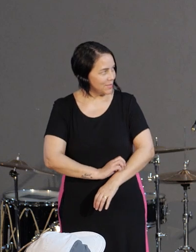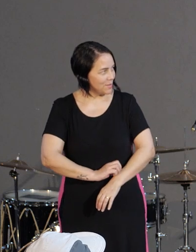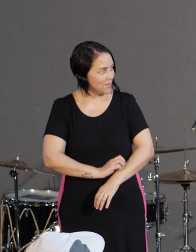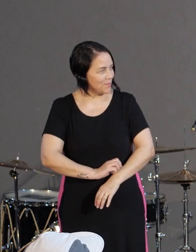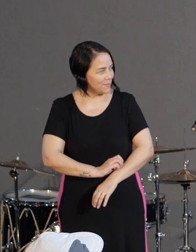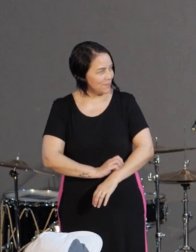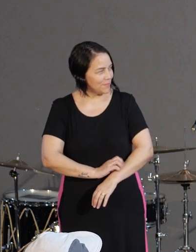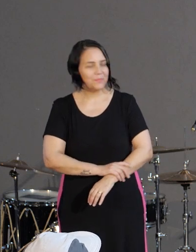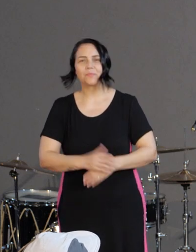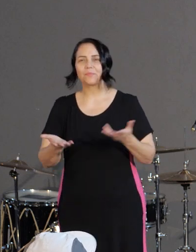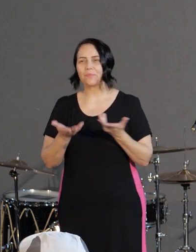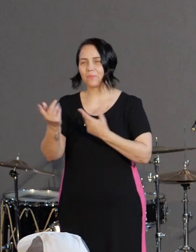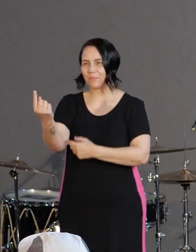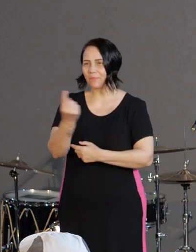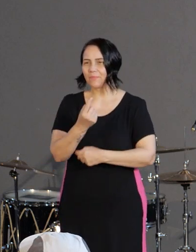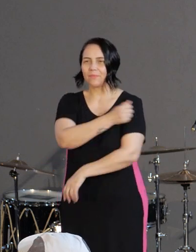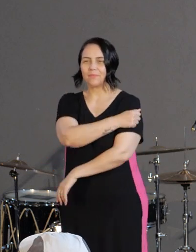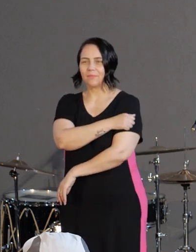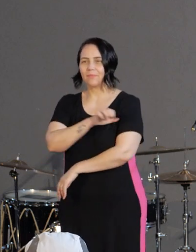Vou chamar o aluno Esdras.